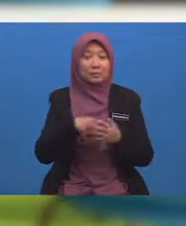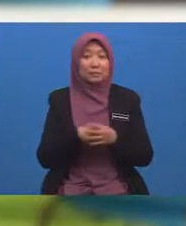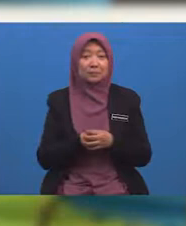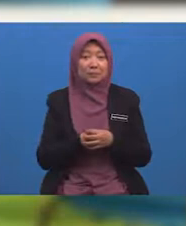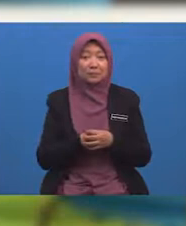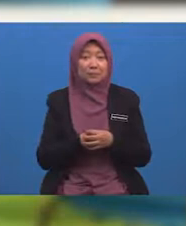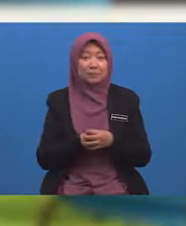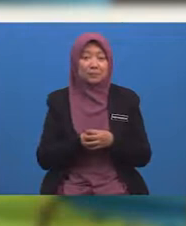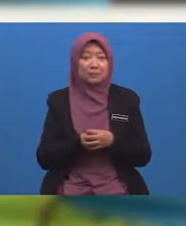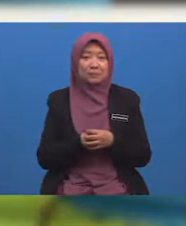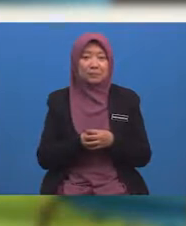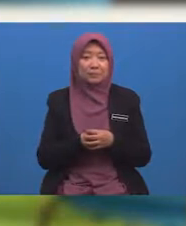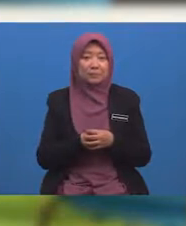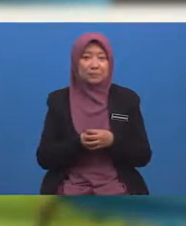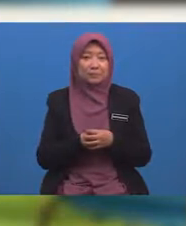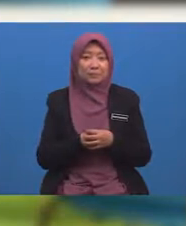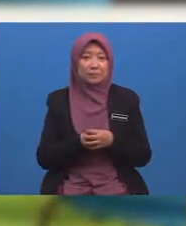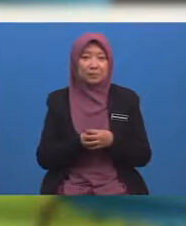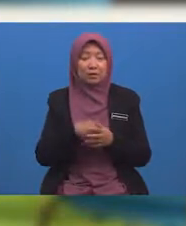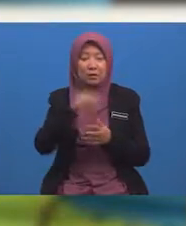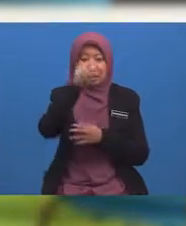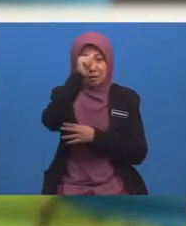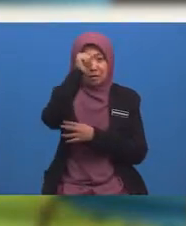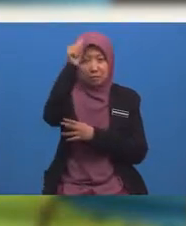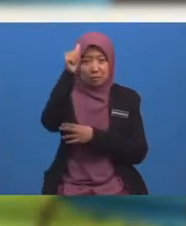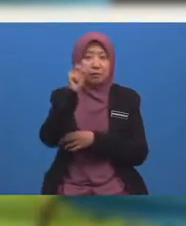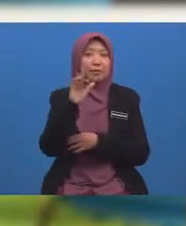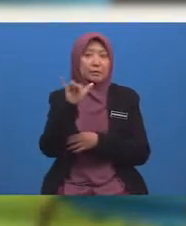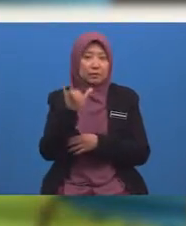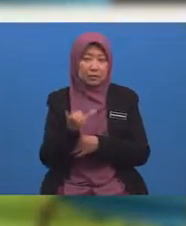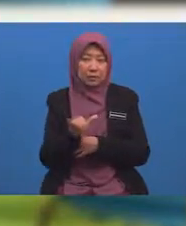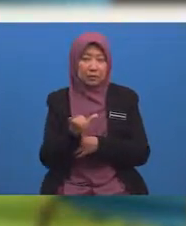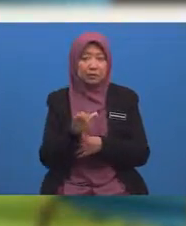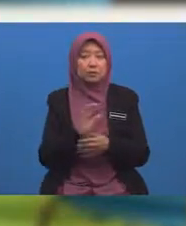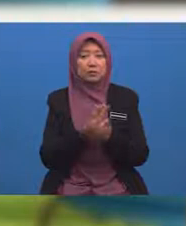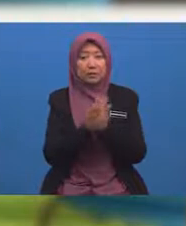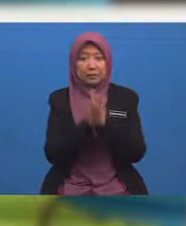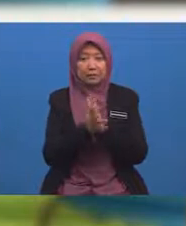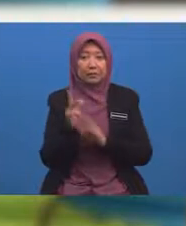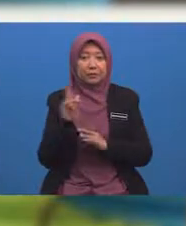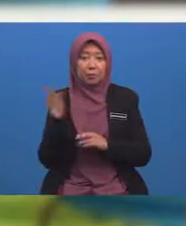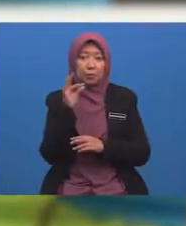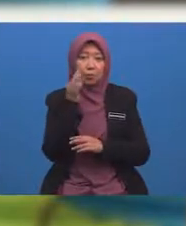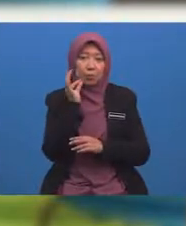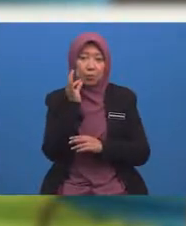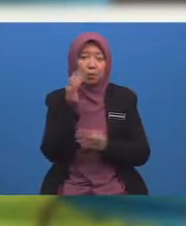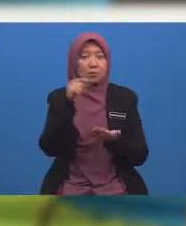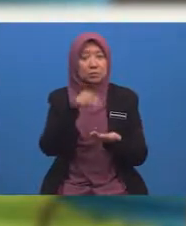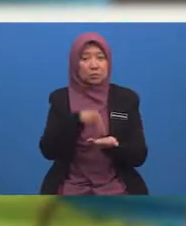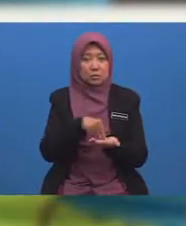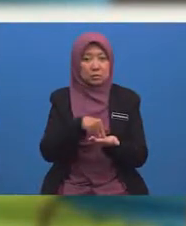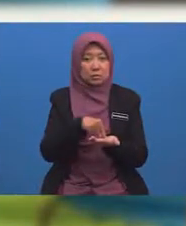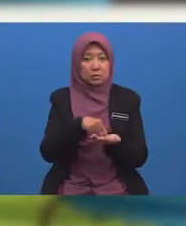Ya, murid-murid. Allah Ta'ala yang menjadikan buah ini. Cuba